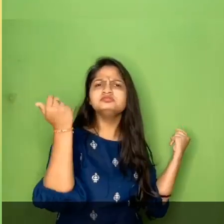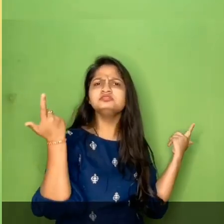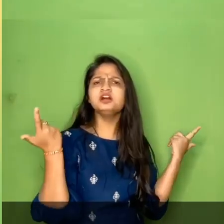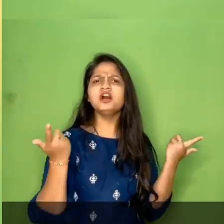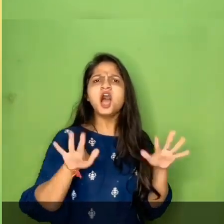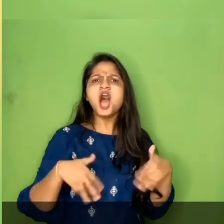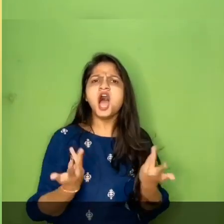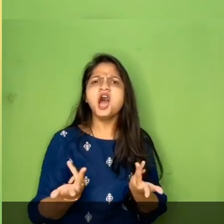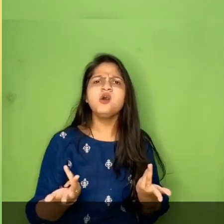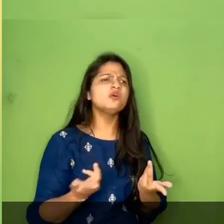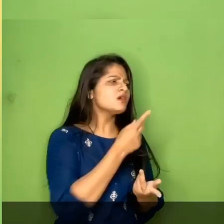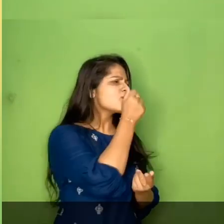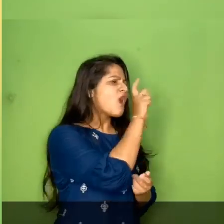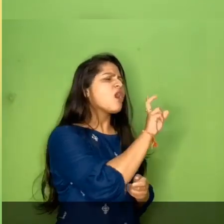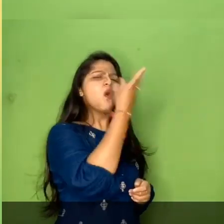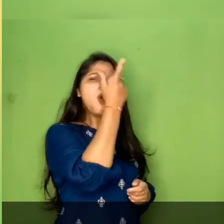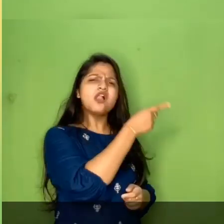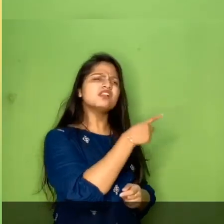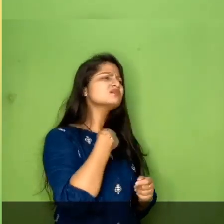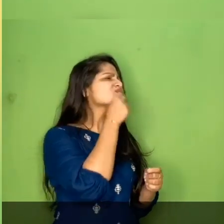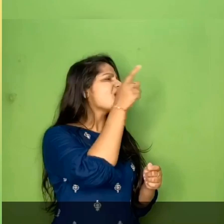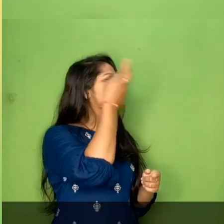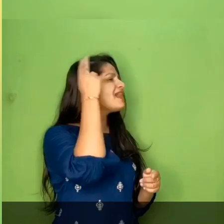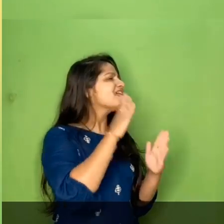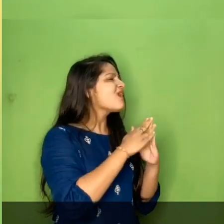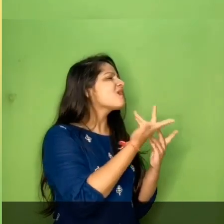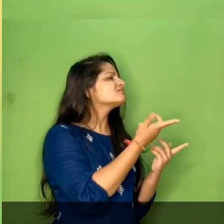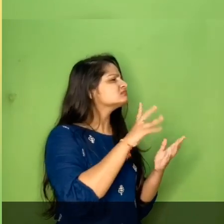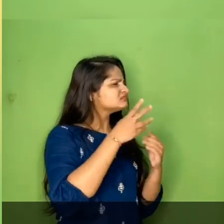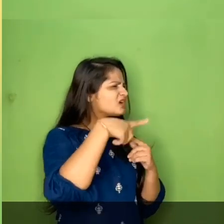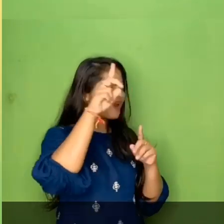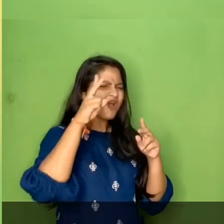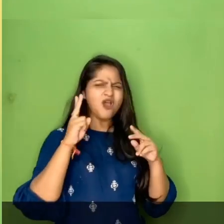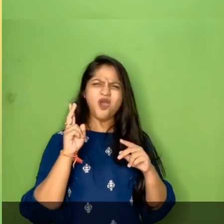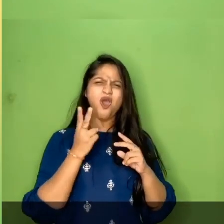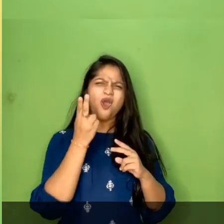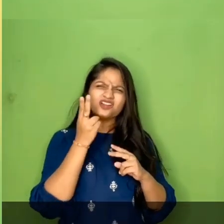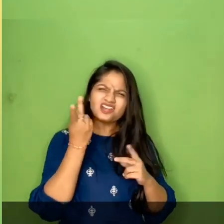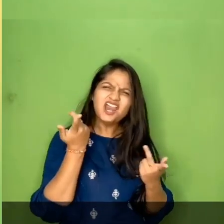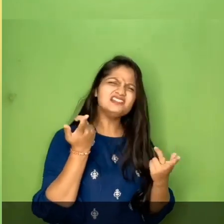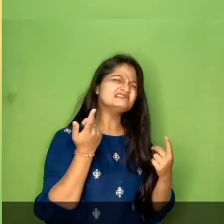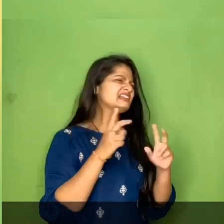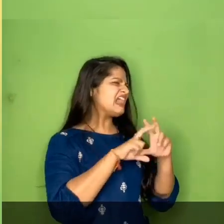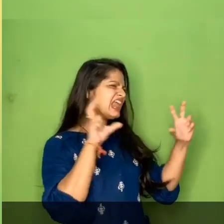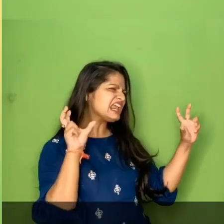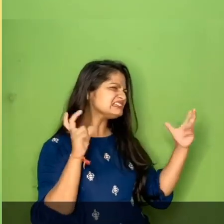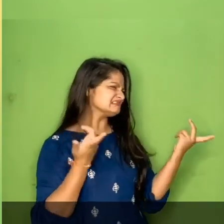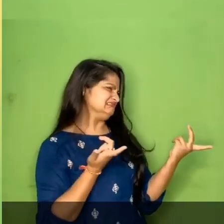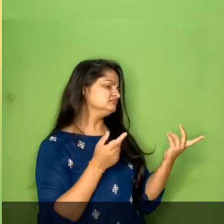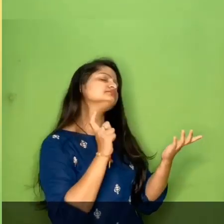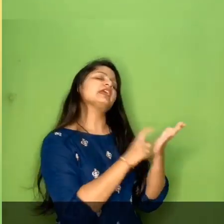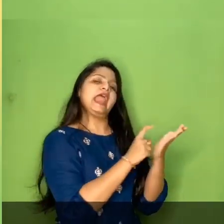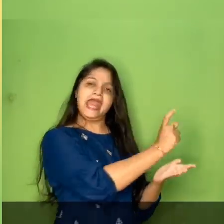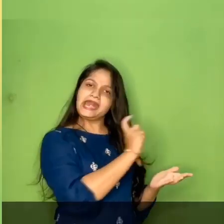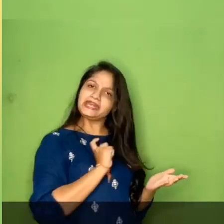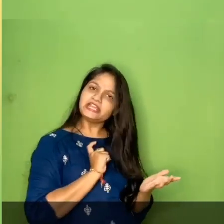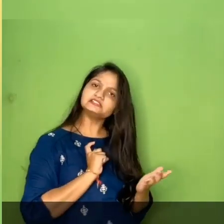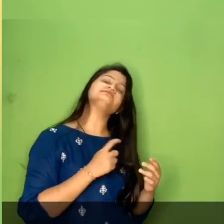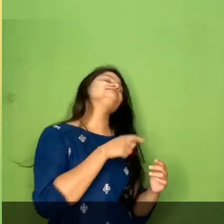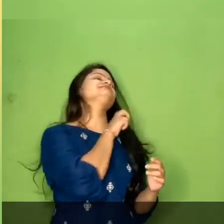परंतु वो वहाँ जाके क्या देखता है कि अब वहाँ पे वो नहीं रहता और उसकी जगह कोई और रहता है। उसको पता लगा कि